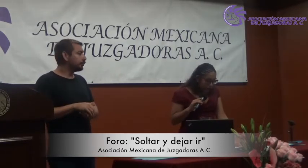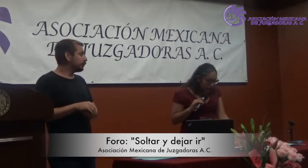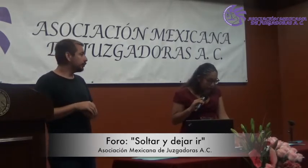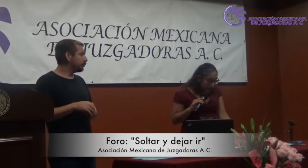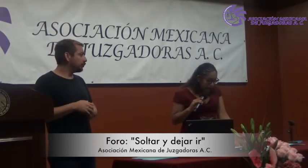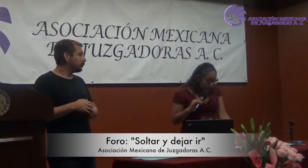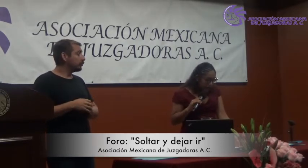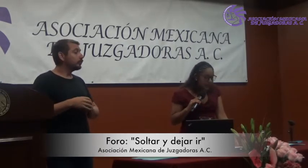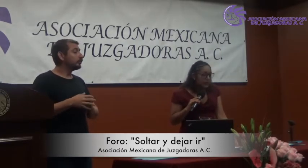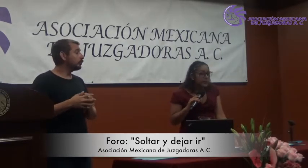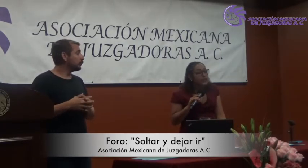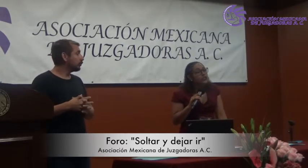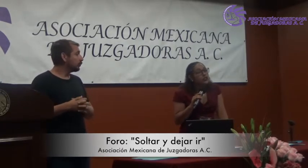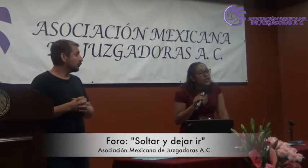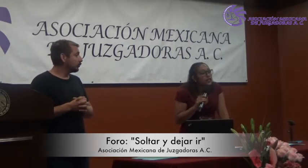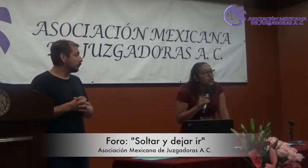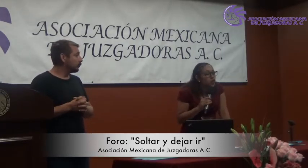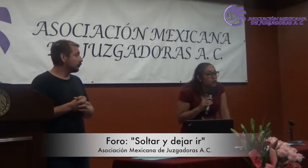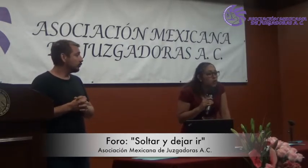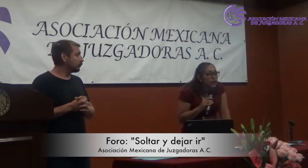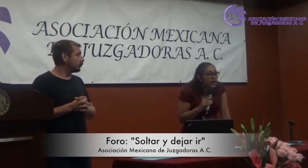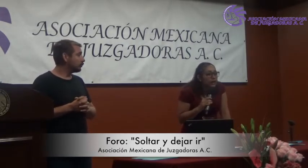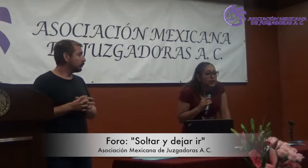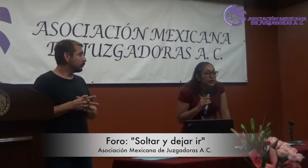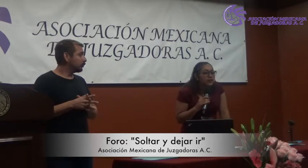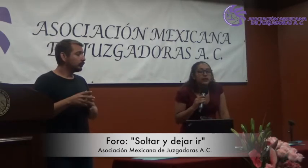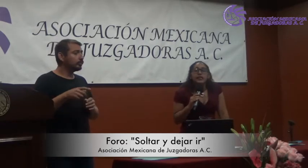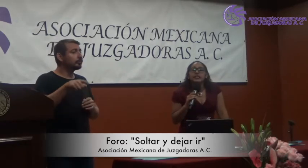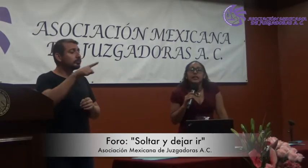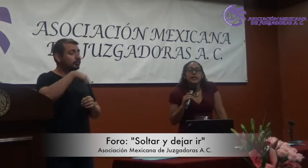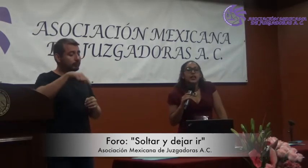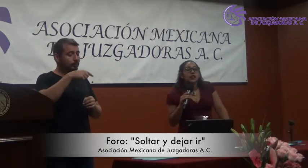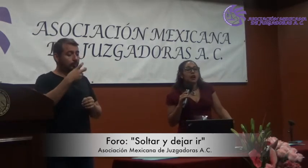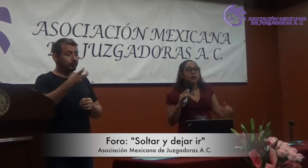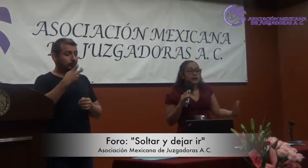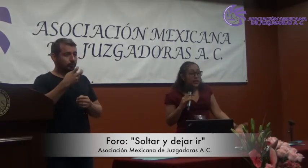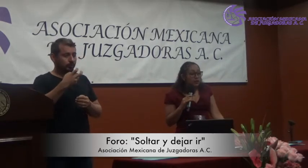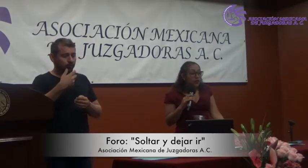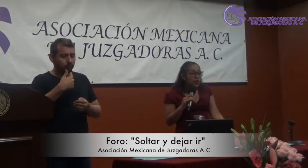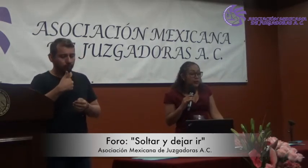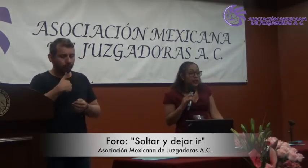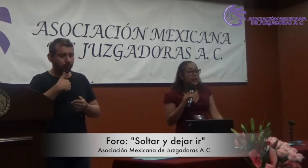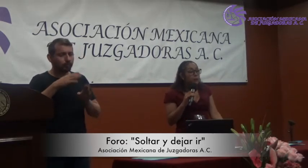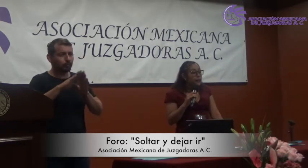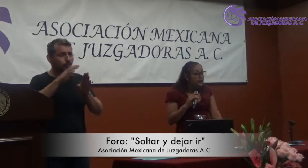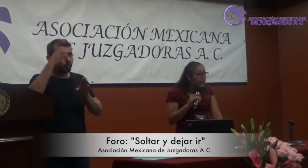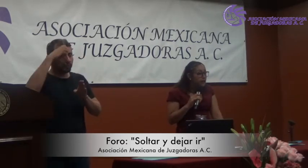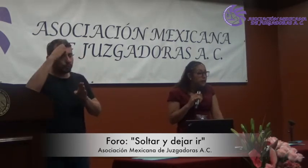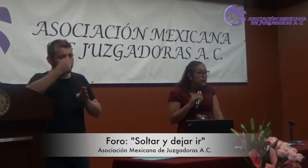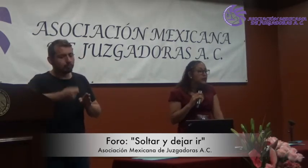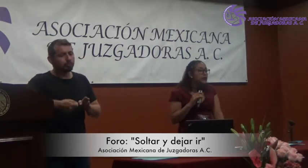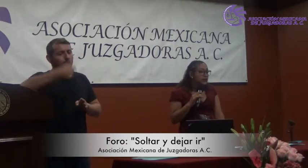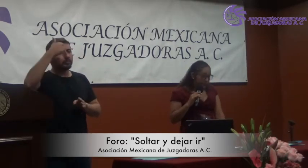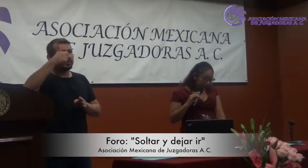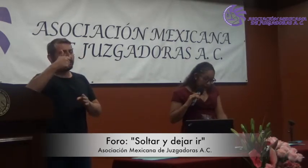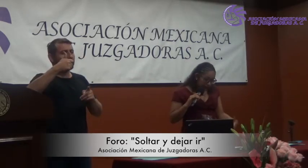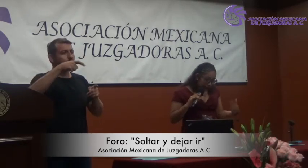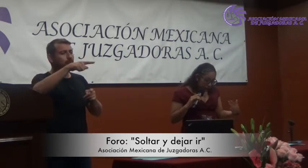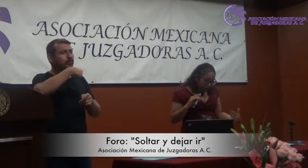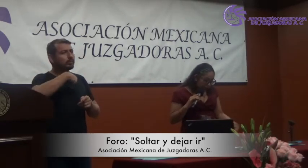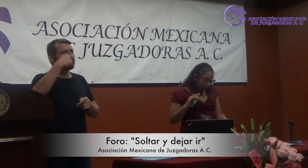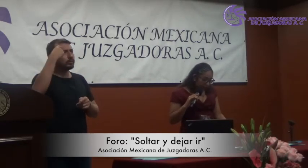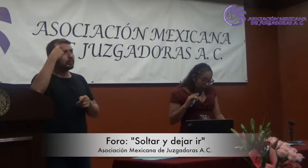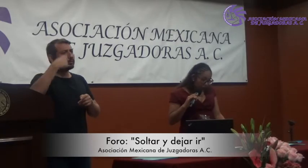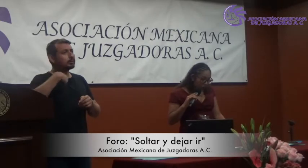con la finalidad de soltar esto como una carga, de seguir avanzando en la vida, de aprender a vivir sin